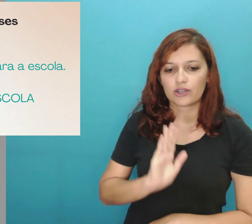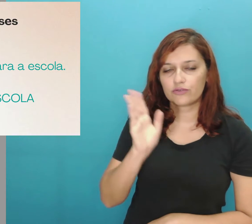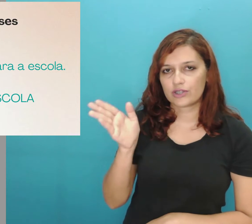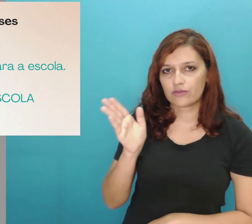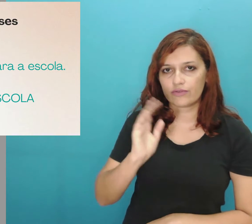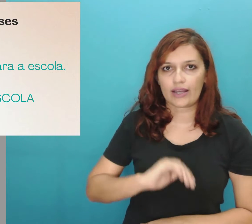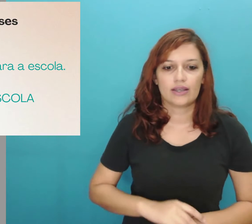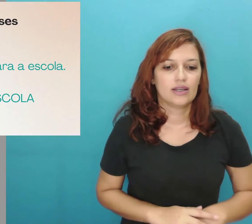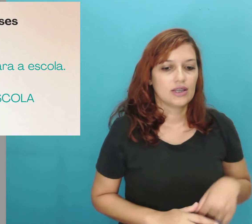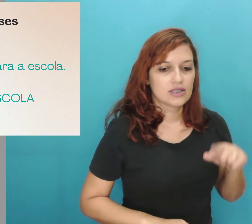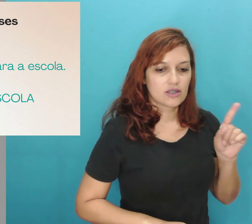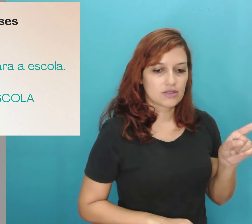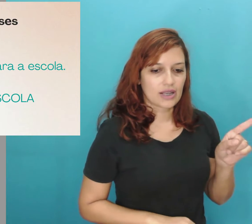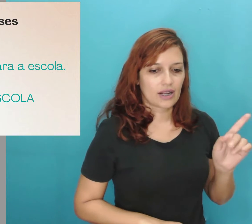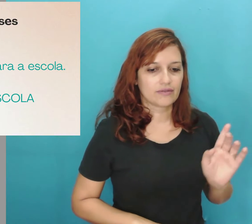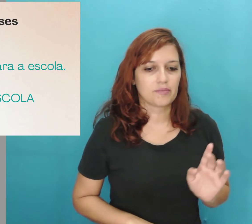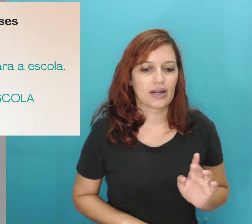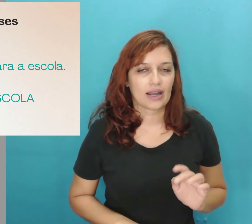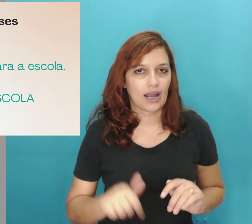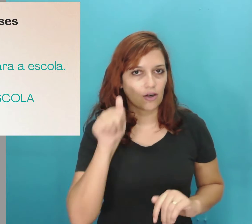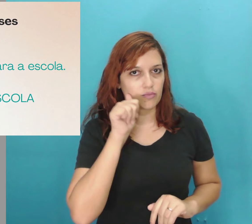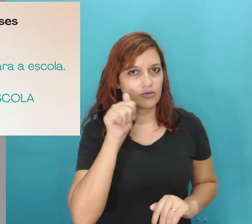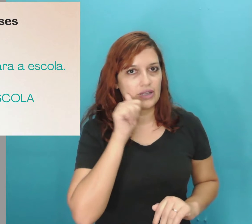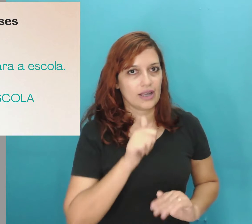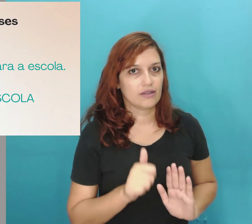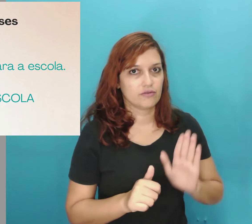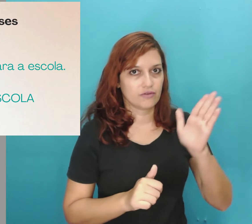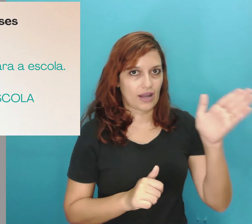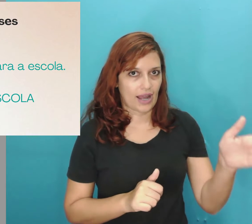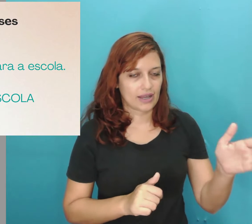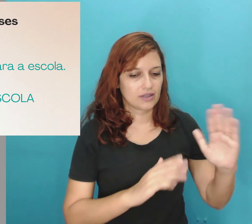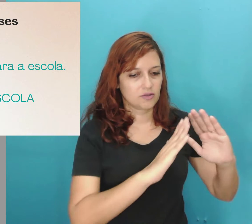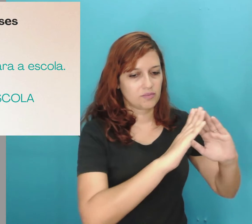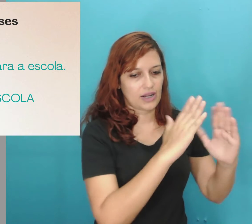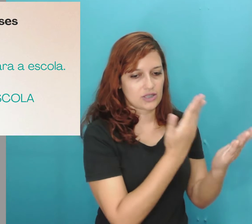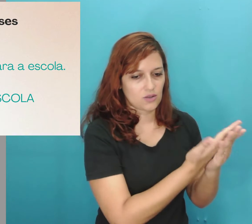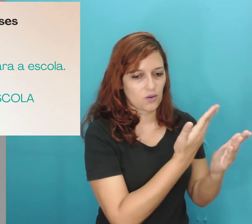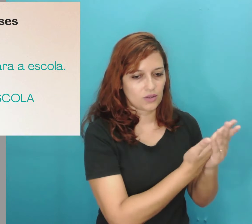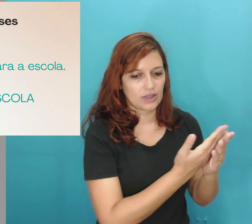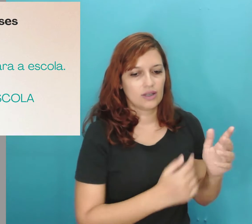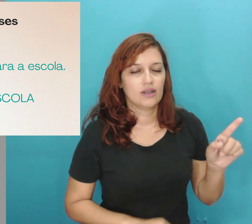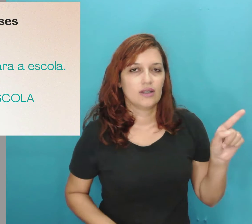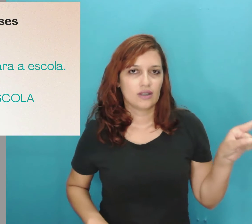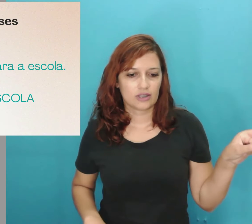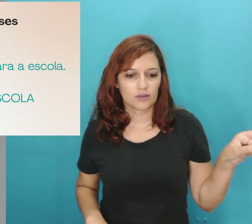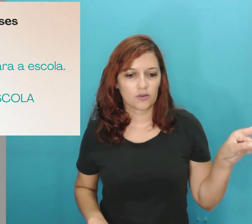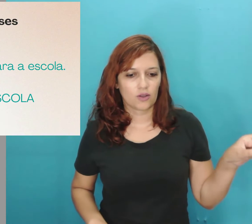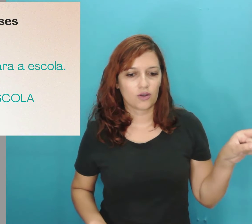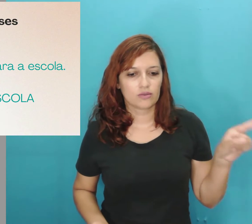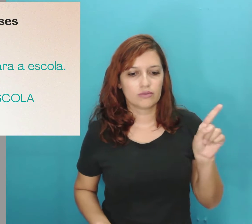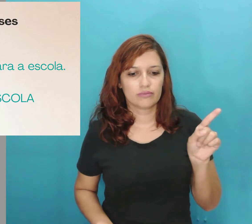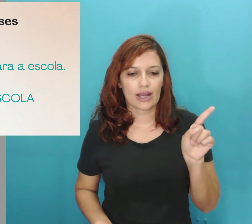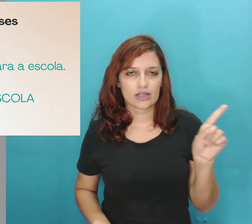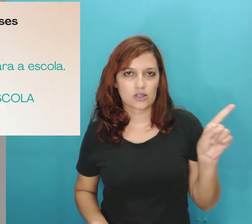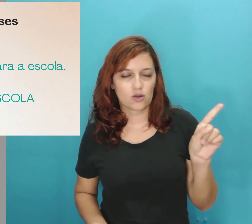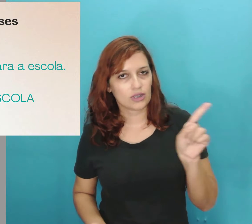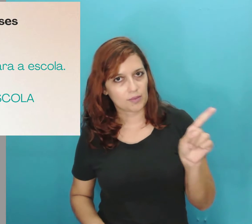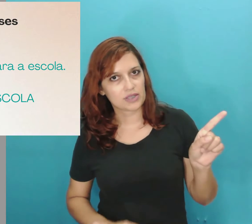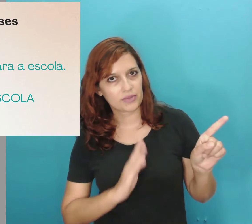fiz o vai. Se eu disser que ela vai para cá, ó, mulher vai para a escola, então eu coloco a escola na mesma